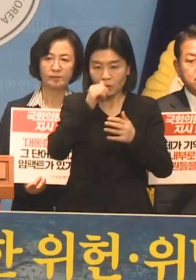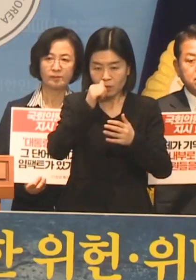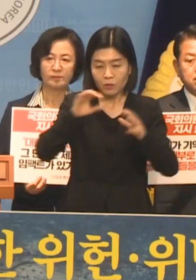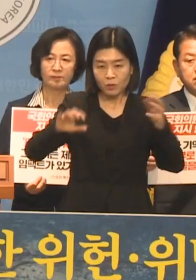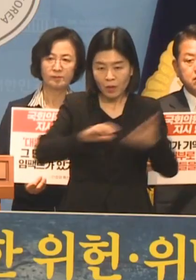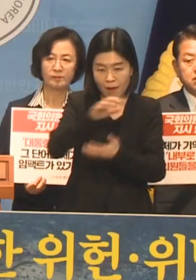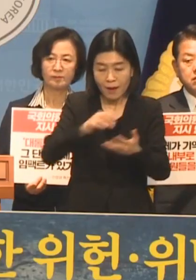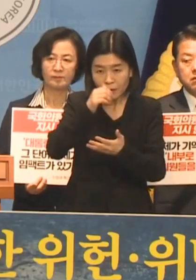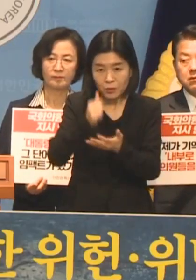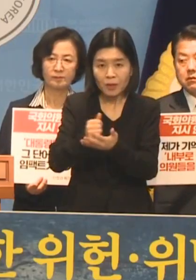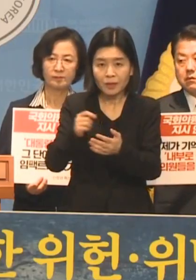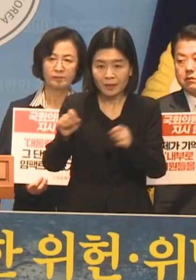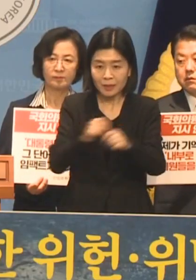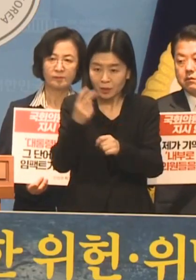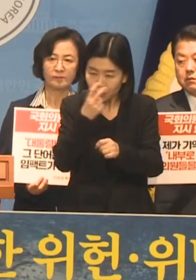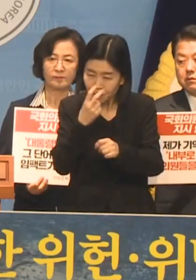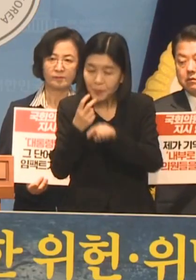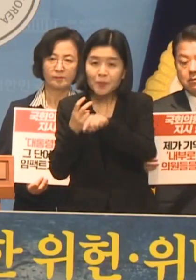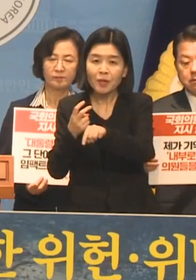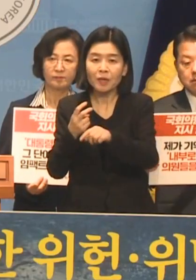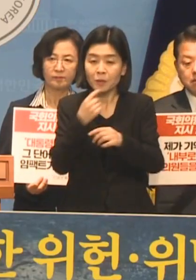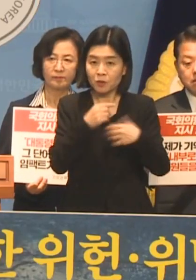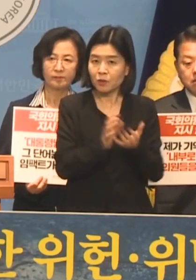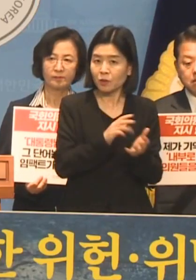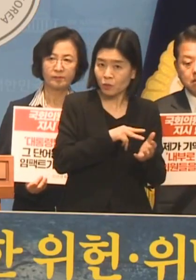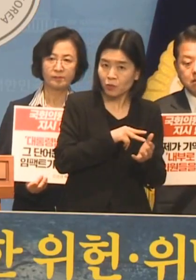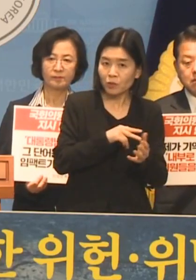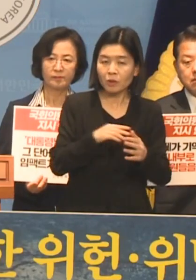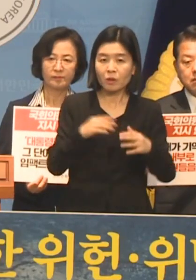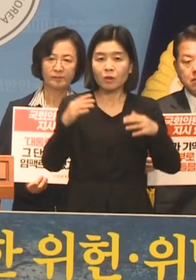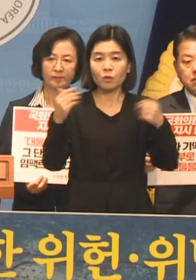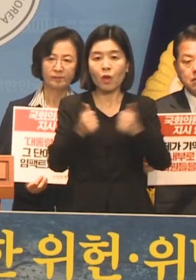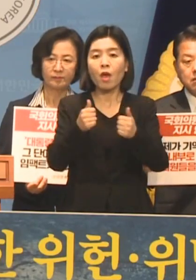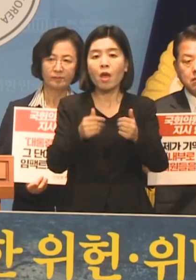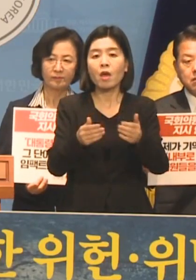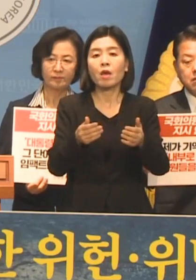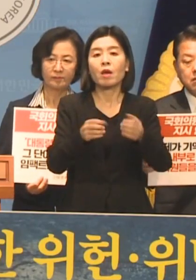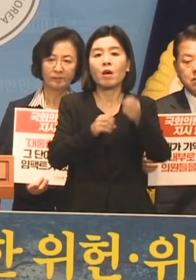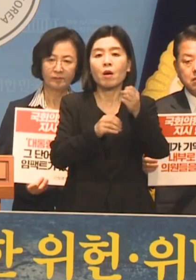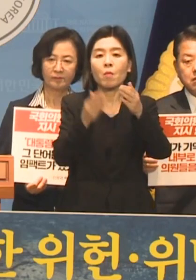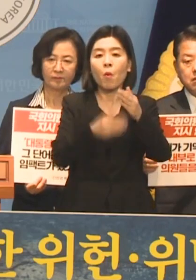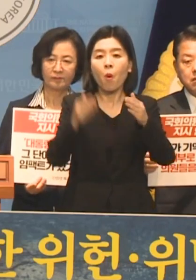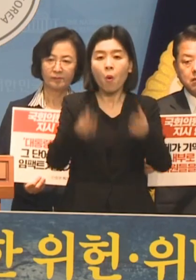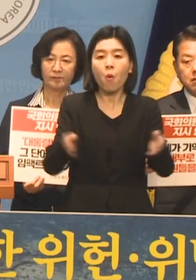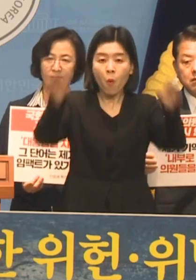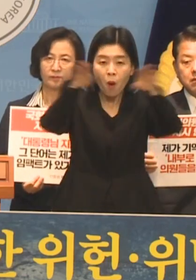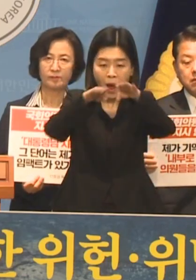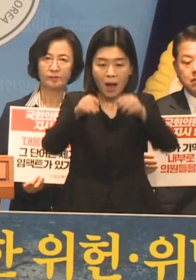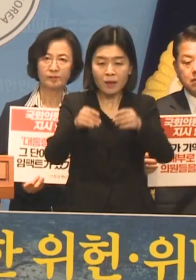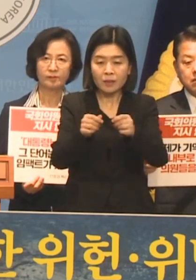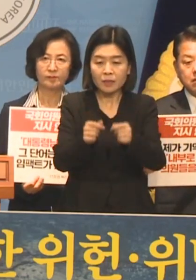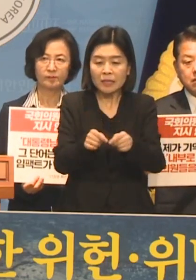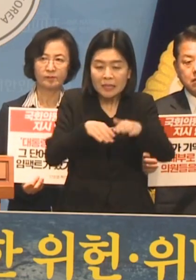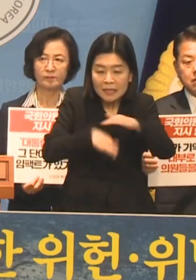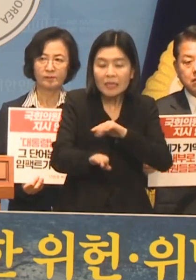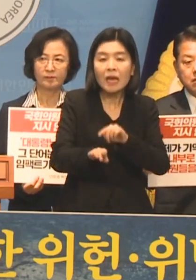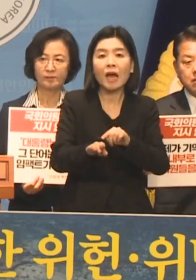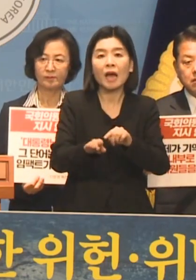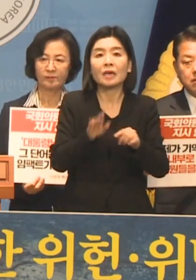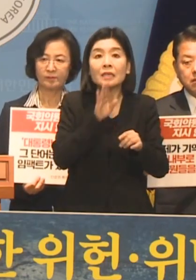의원들은 계엄군에 의해 국회 본관 일부가 실제 단전됐다는 사실을